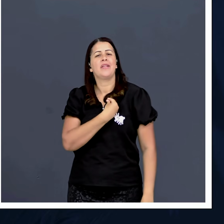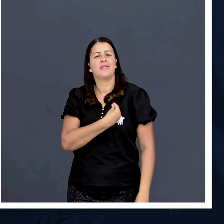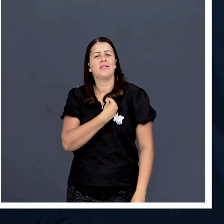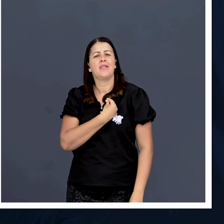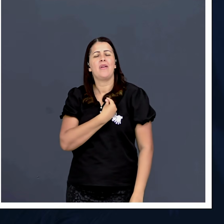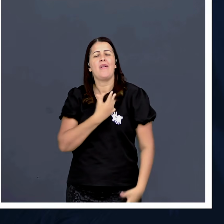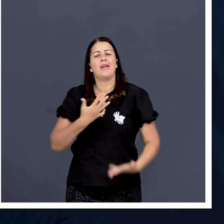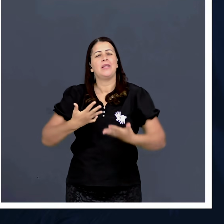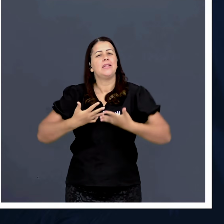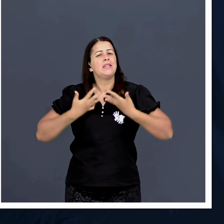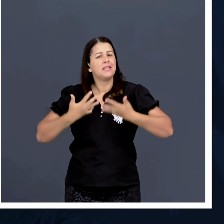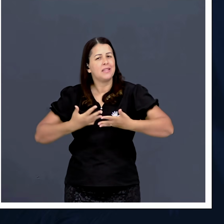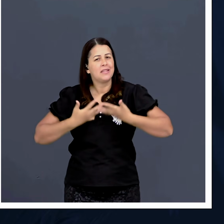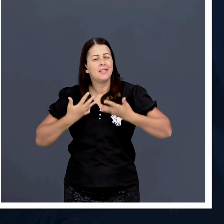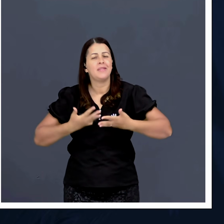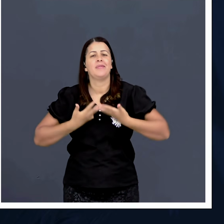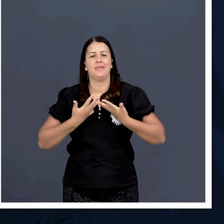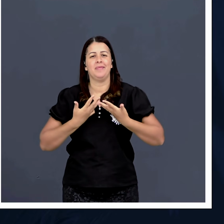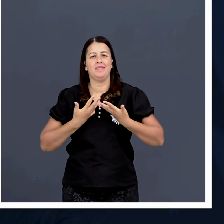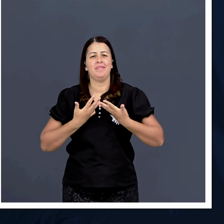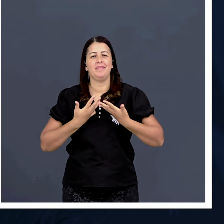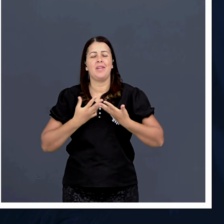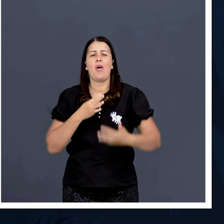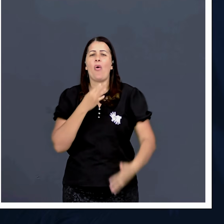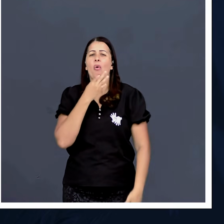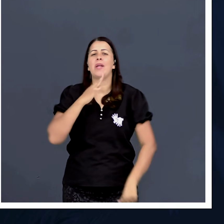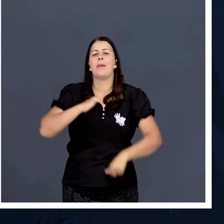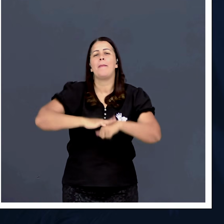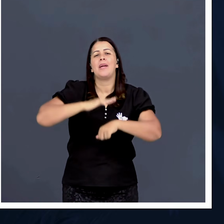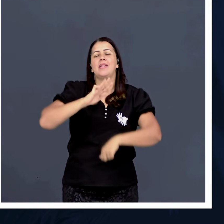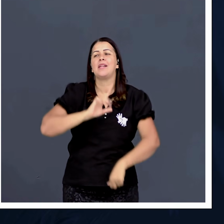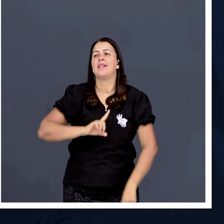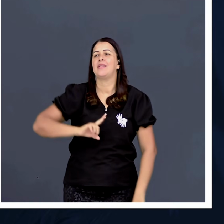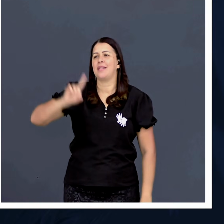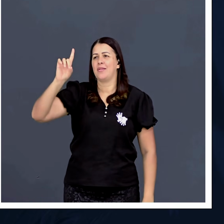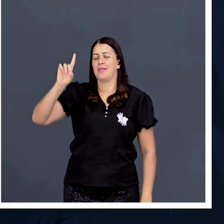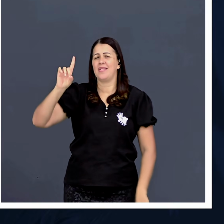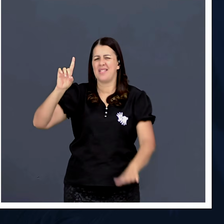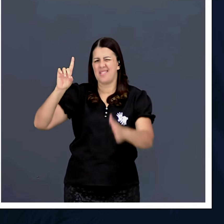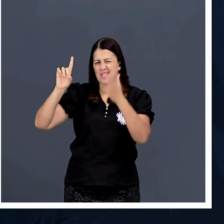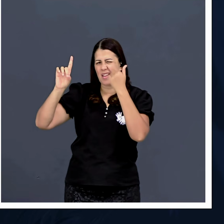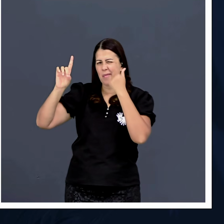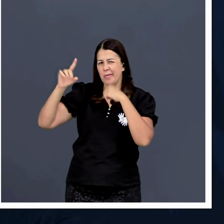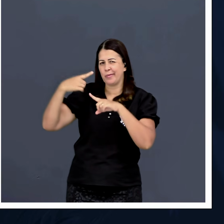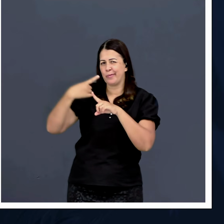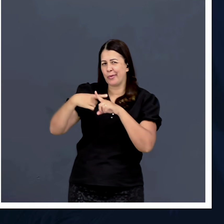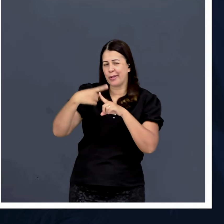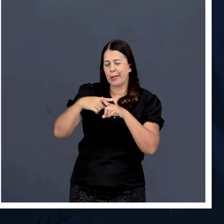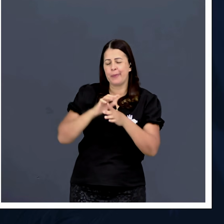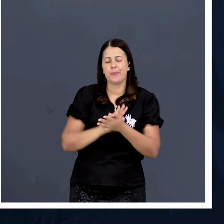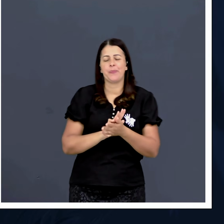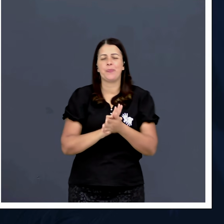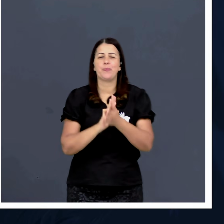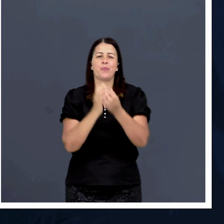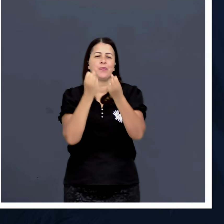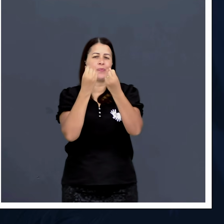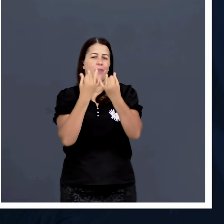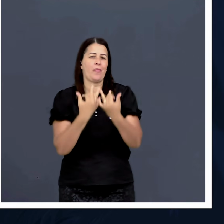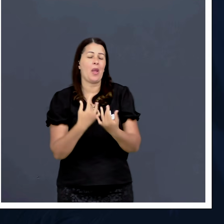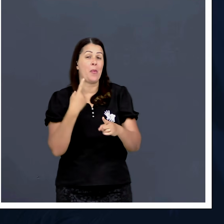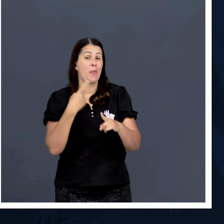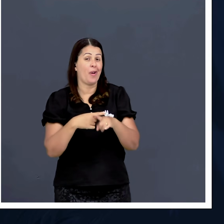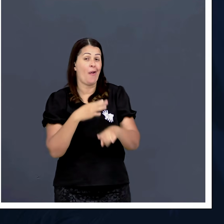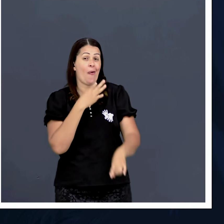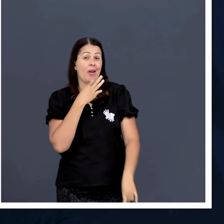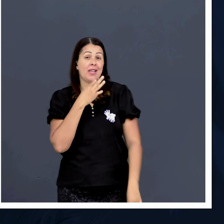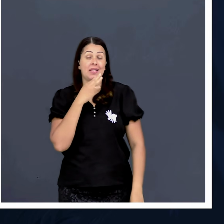vida com alegria, está em conhecer a Deus. Sabe por quê? Porque conhecer a ele